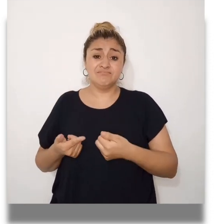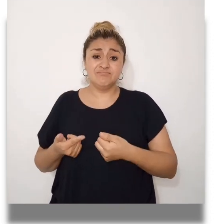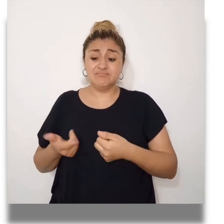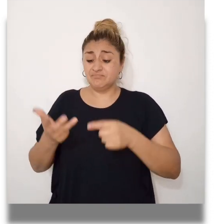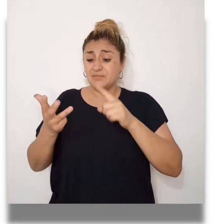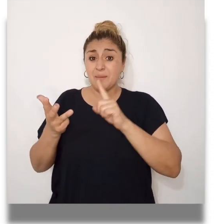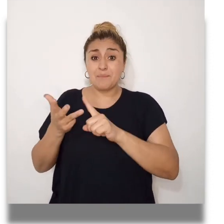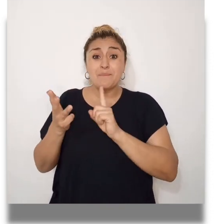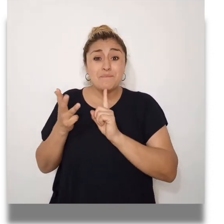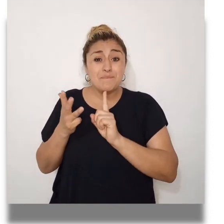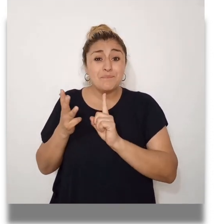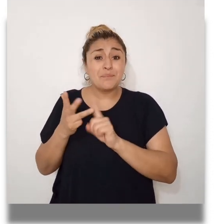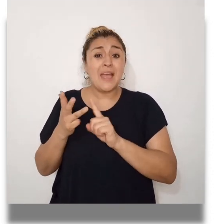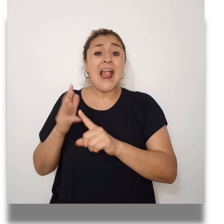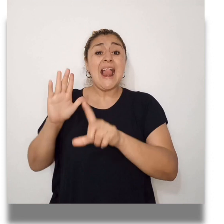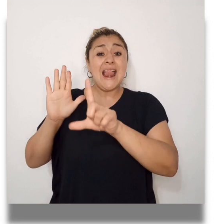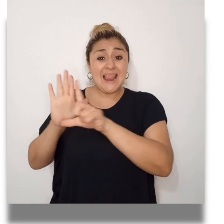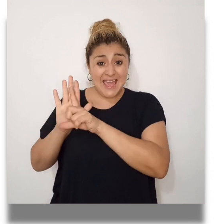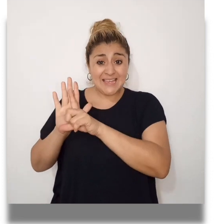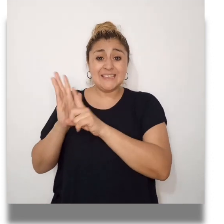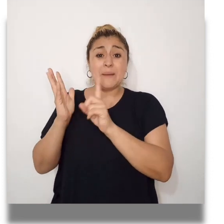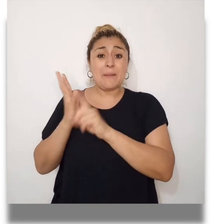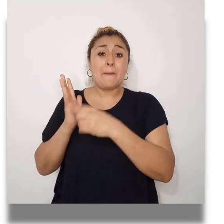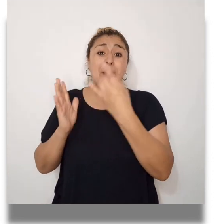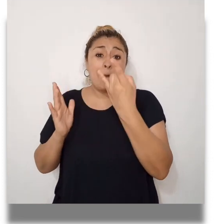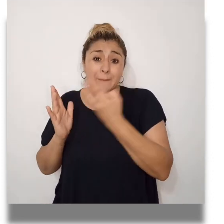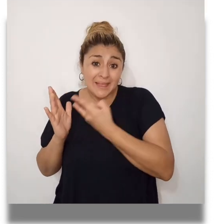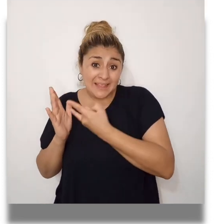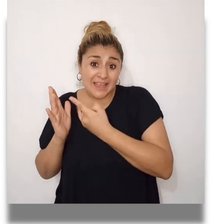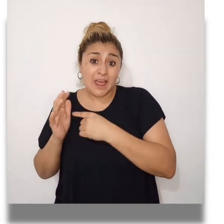mensonges, sus leyes y sus mentiras.